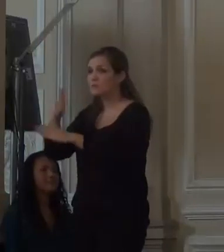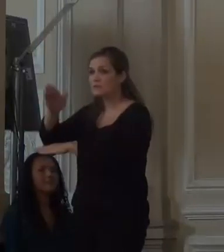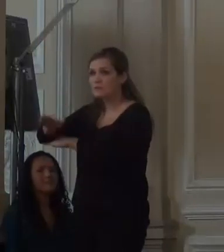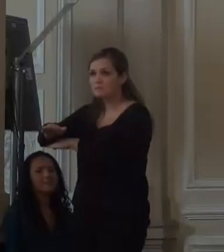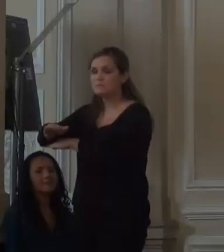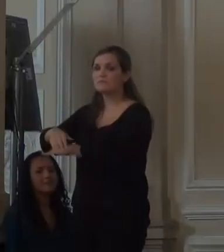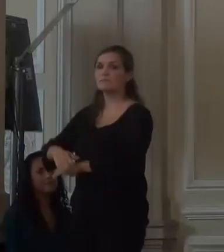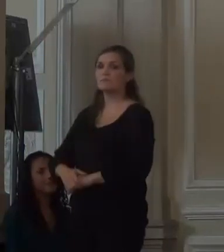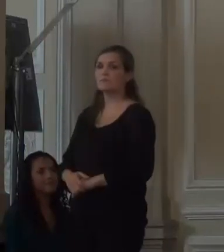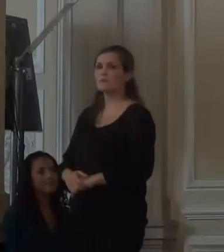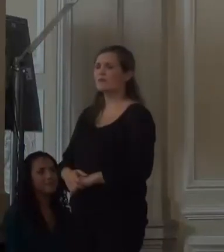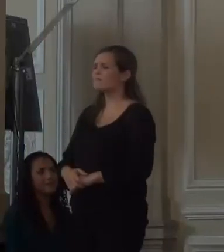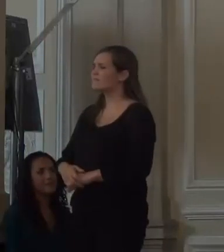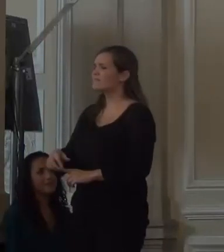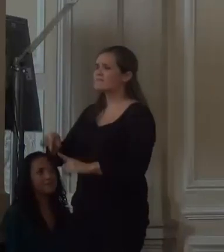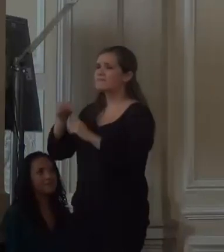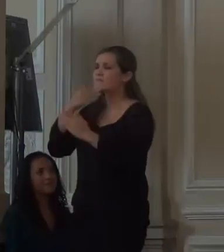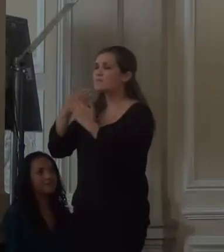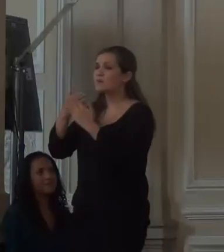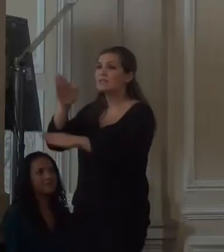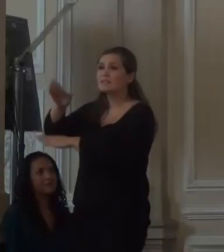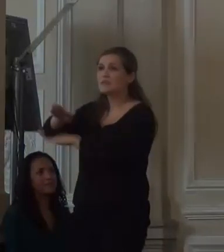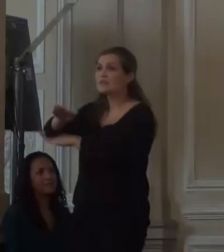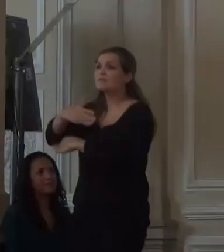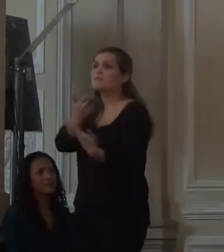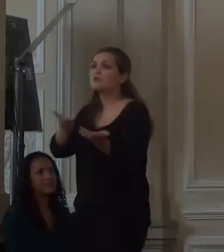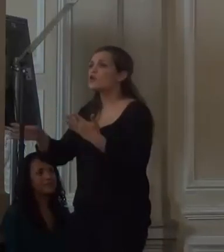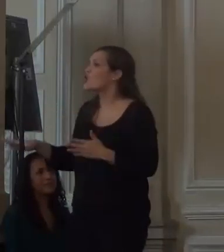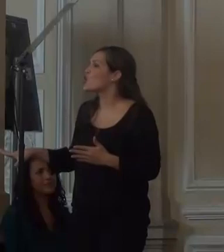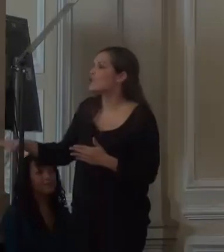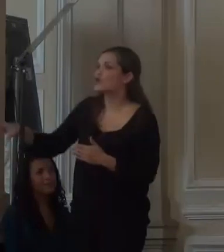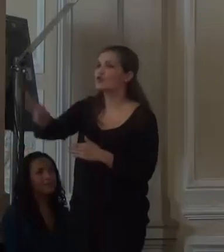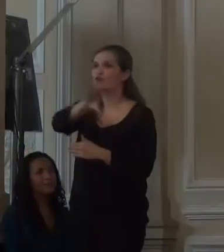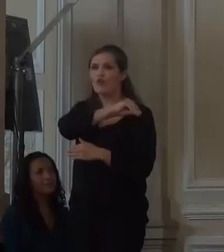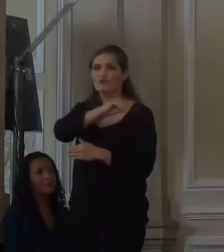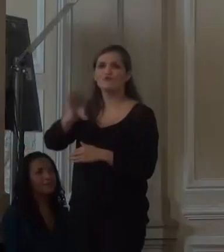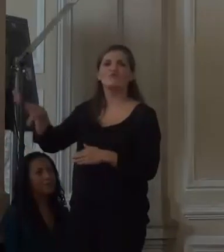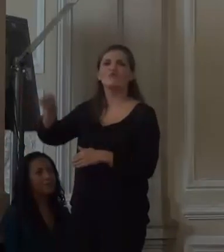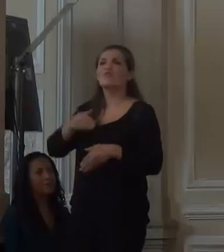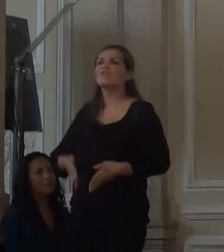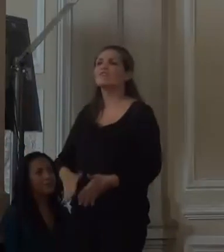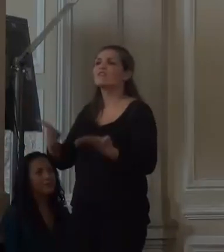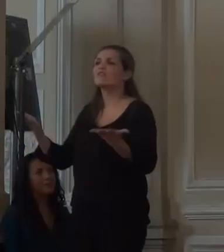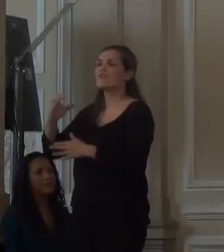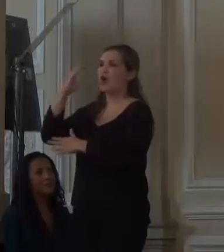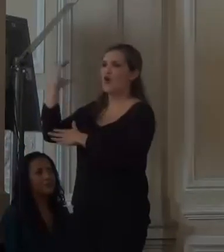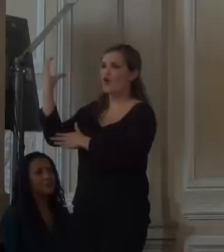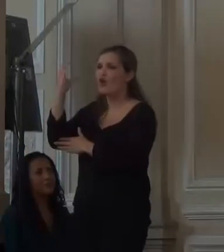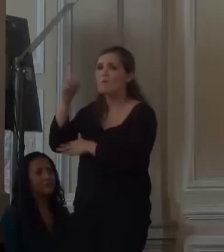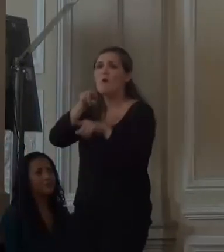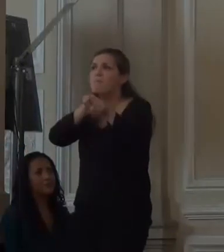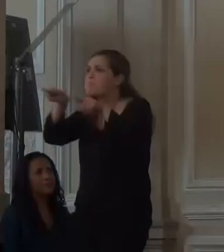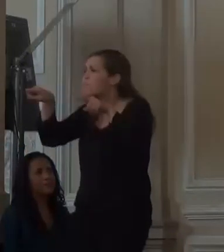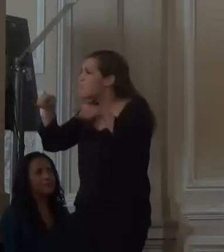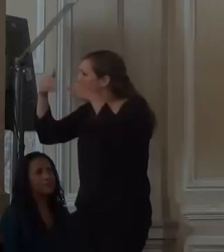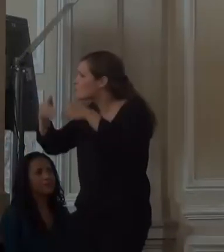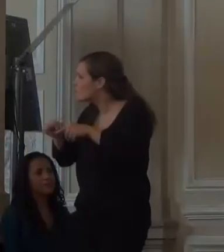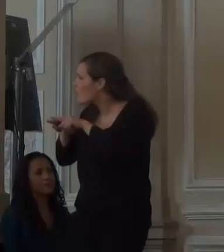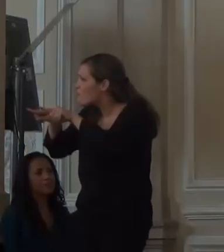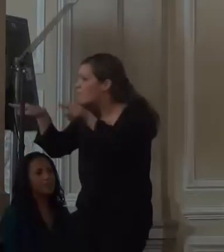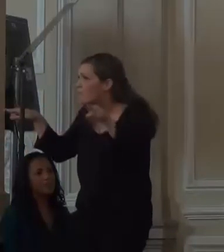Especialmente muy buenas tardes y bienvenidos a todos los compatriotas con alguna discapacidad que nos